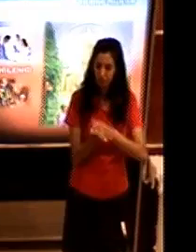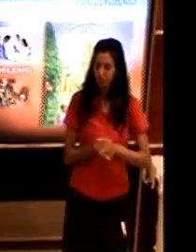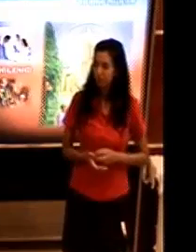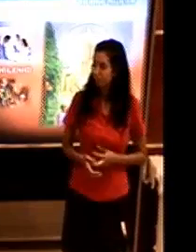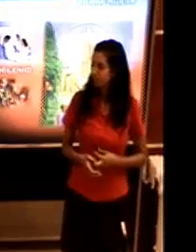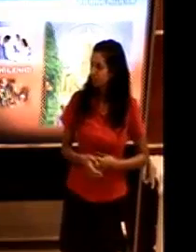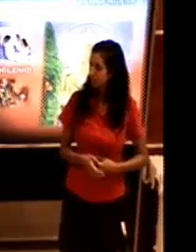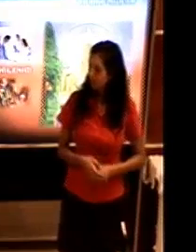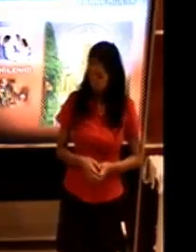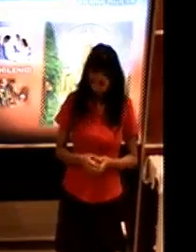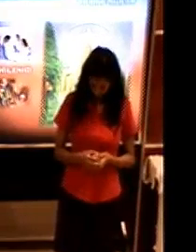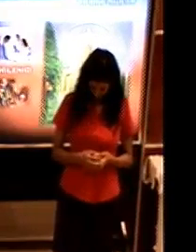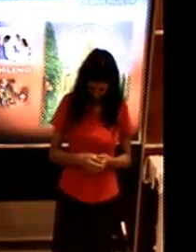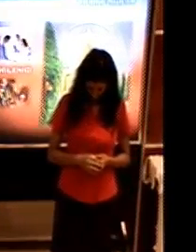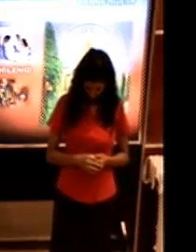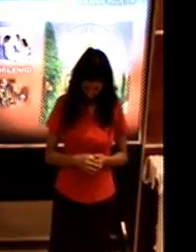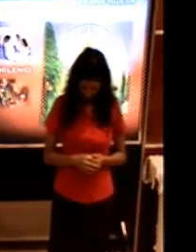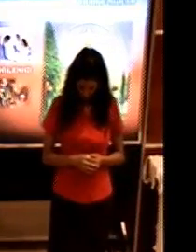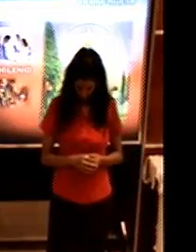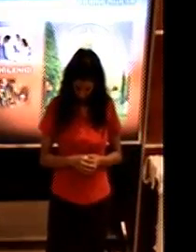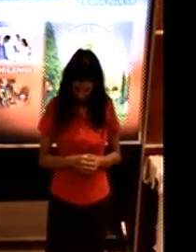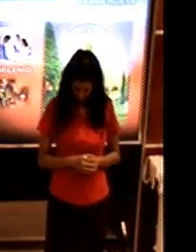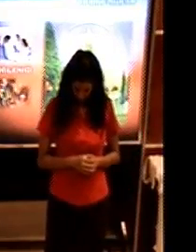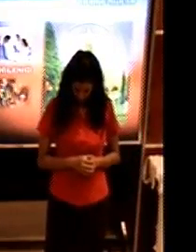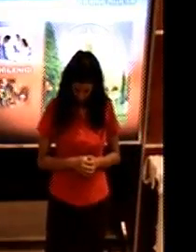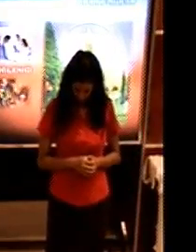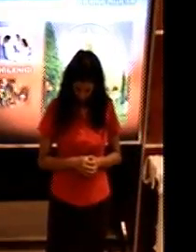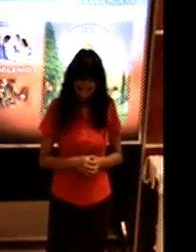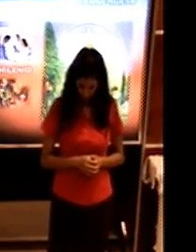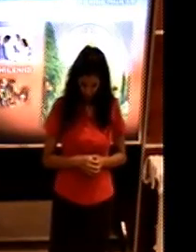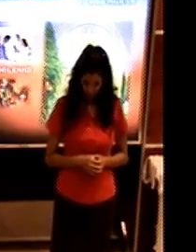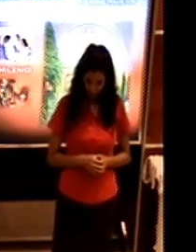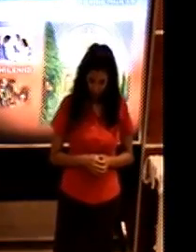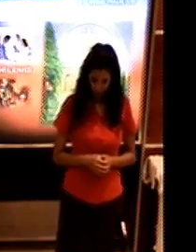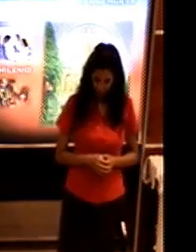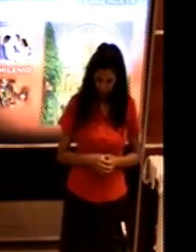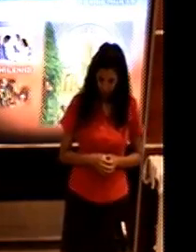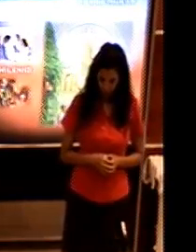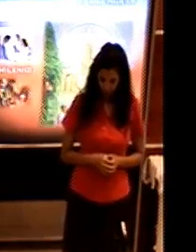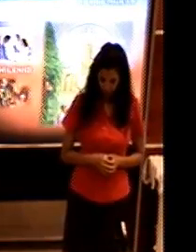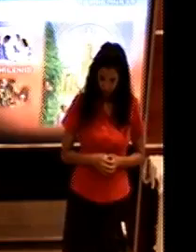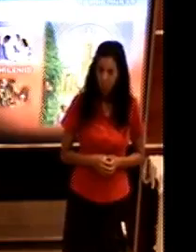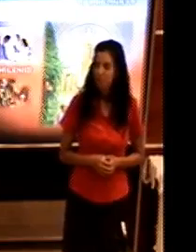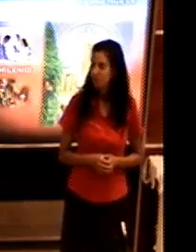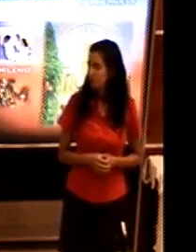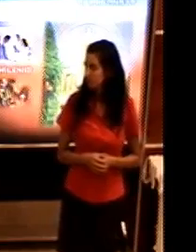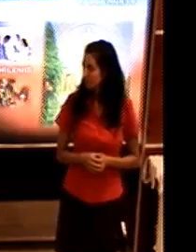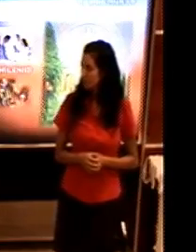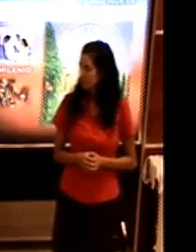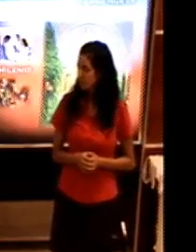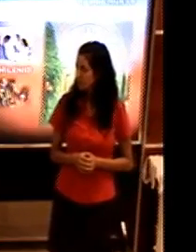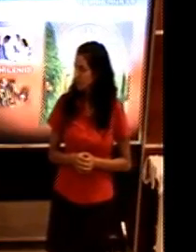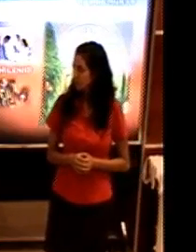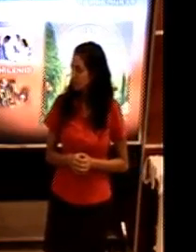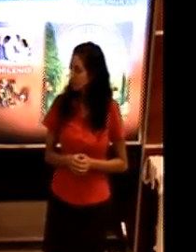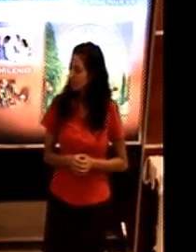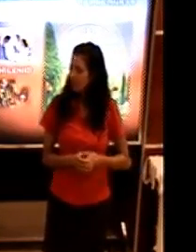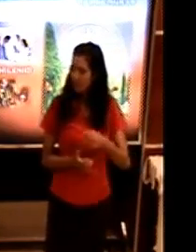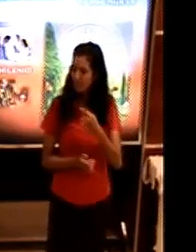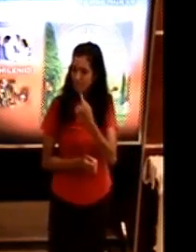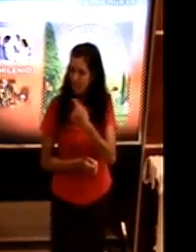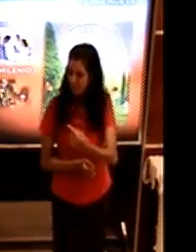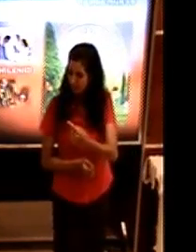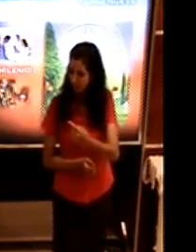dice, alejados, a ver, en aquel tiempo estabais sin Cristo. Yo les